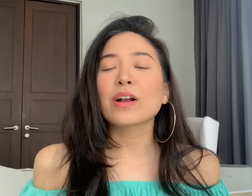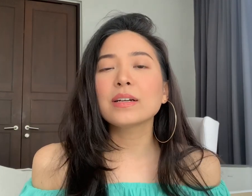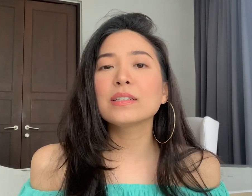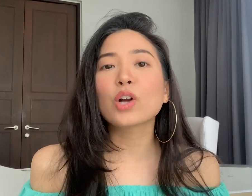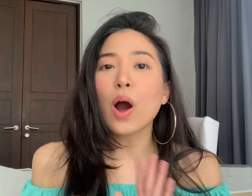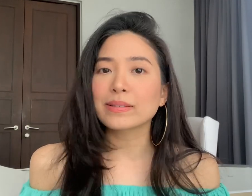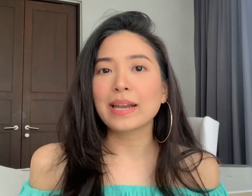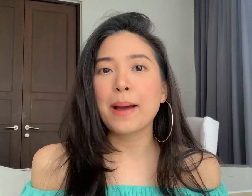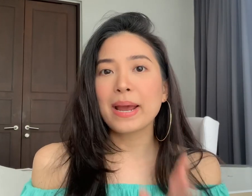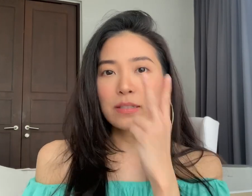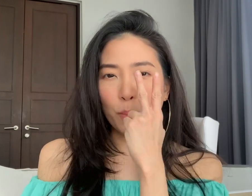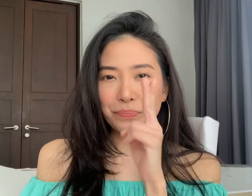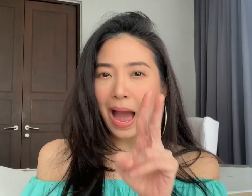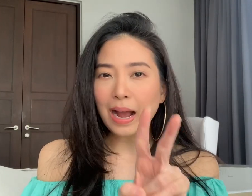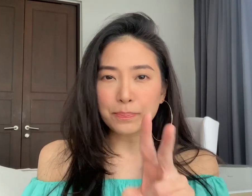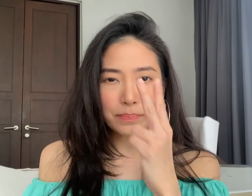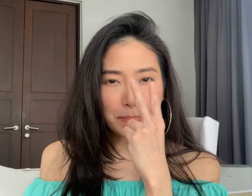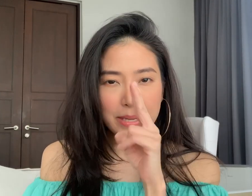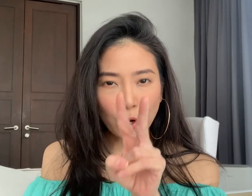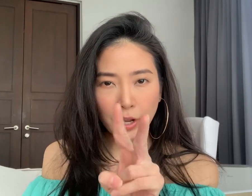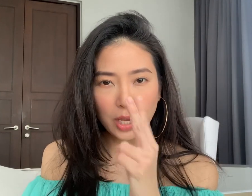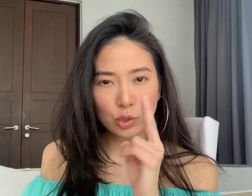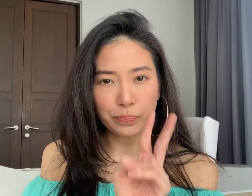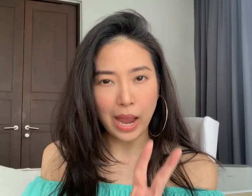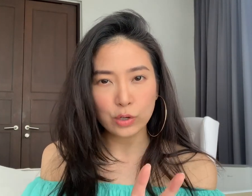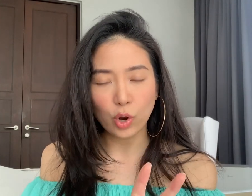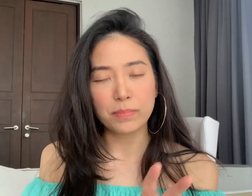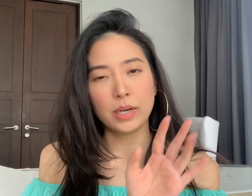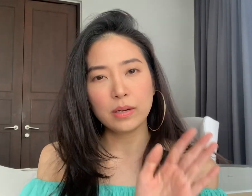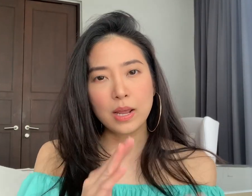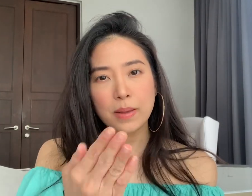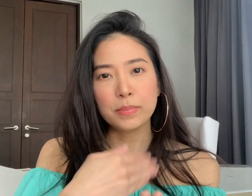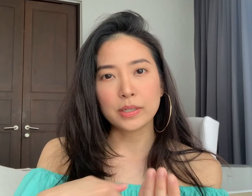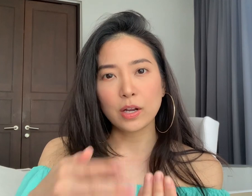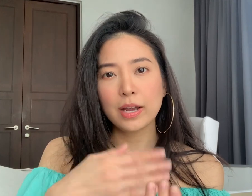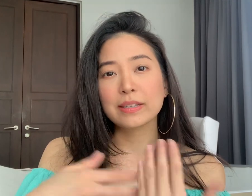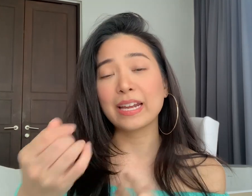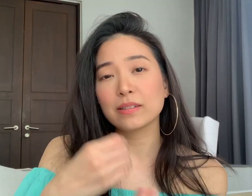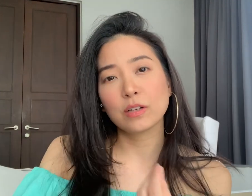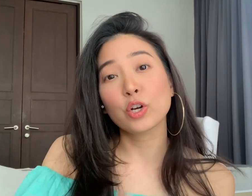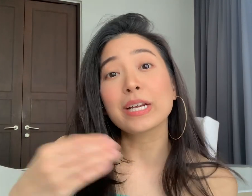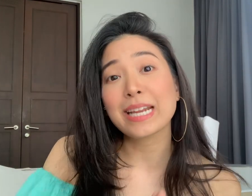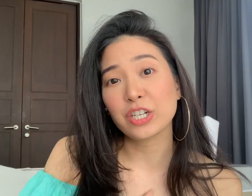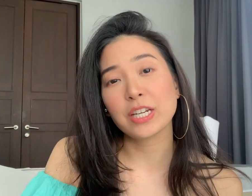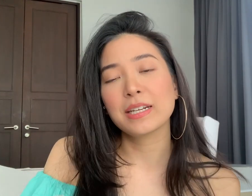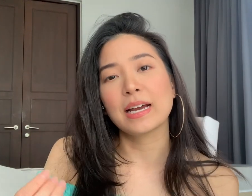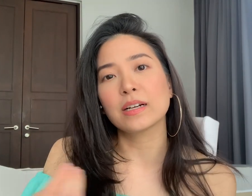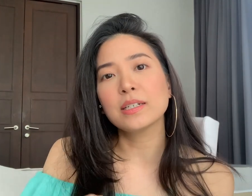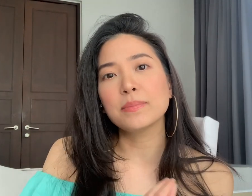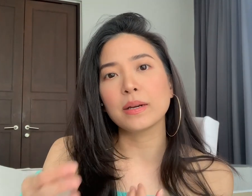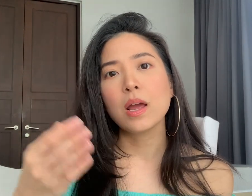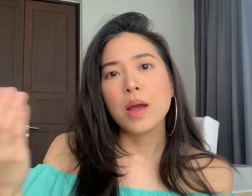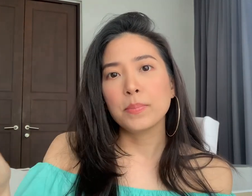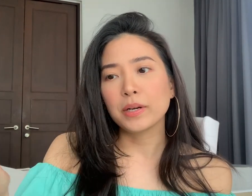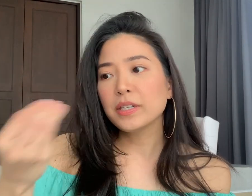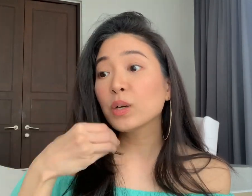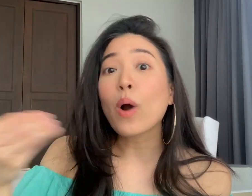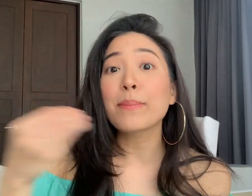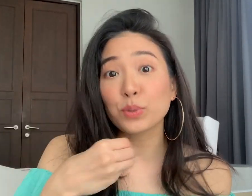กคือก่อนจะทำให้สอบตากับเบบีก่อนนะคะสอบตากันก่อนเหมือนเขาเรียก Get her attentionต ก็คอเหมือนดึงความสน